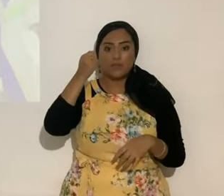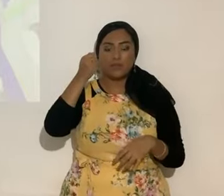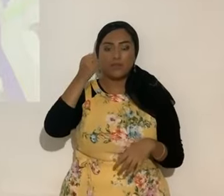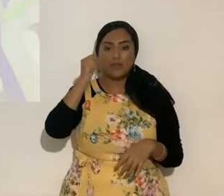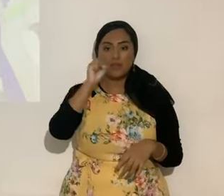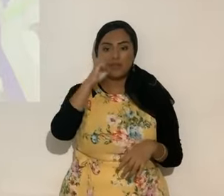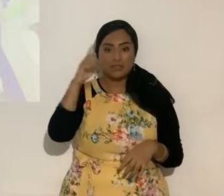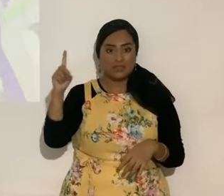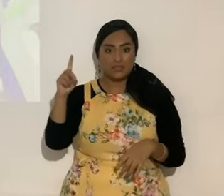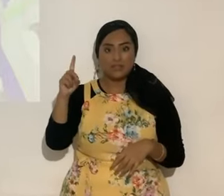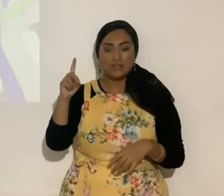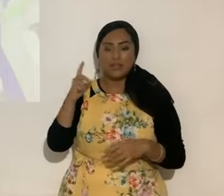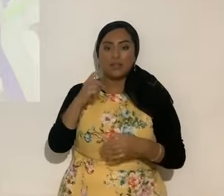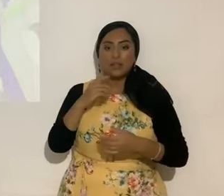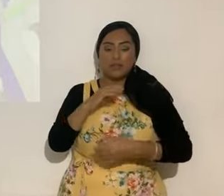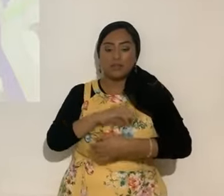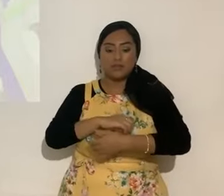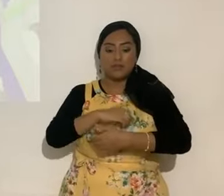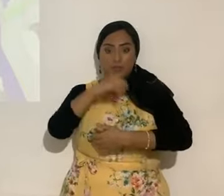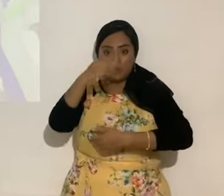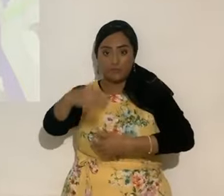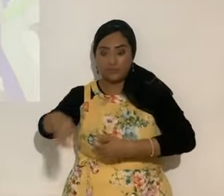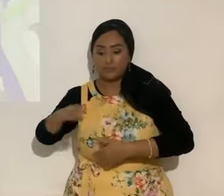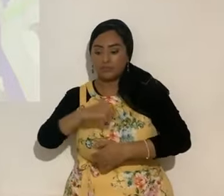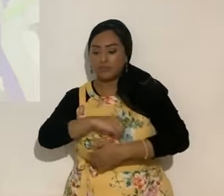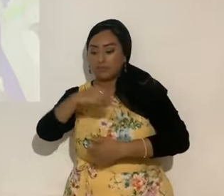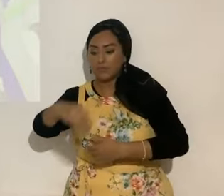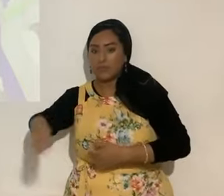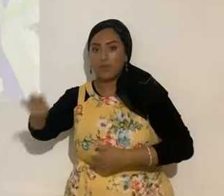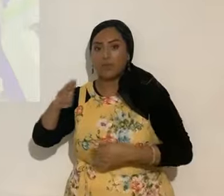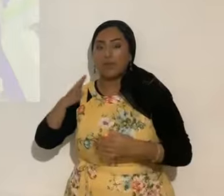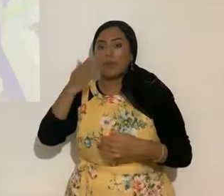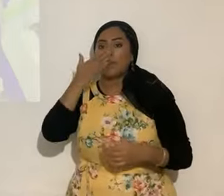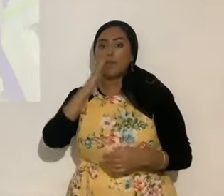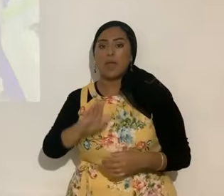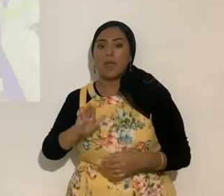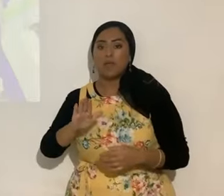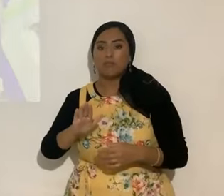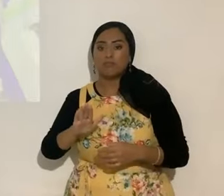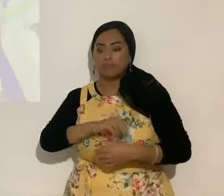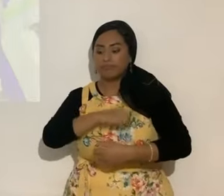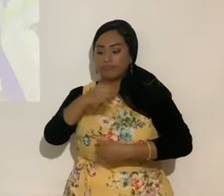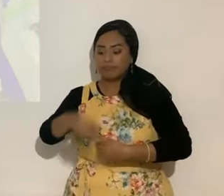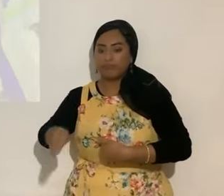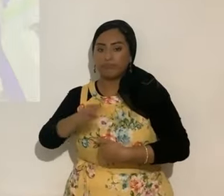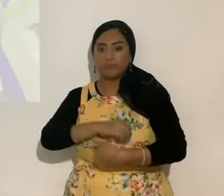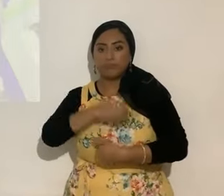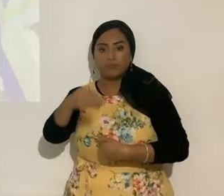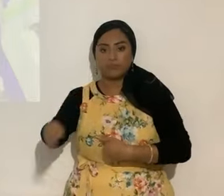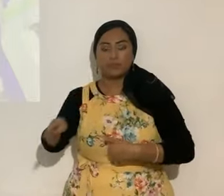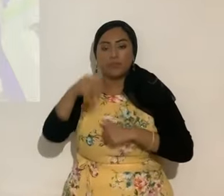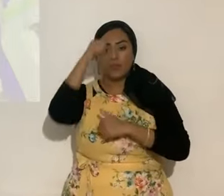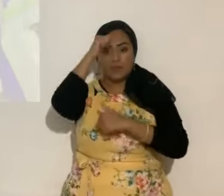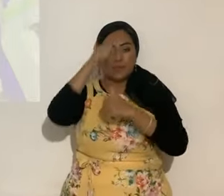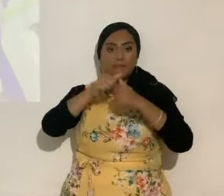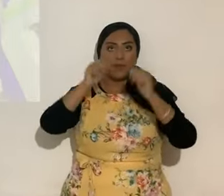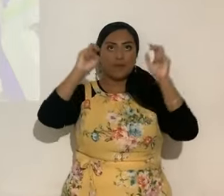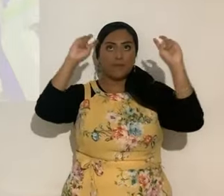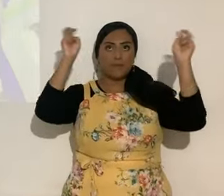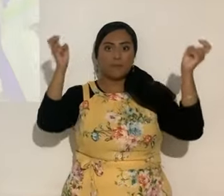de tener semilla buena, que es la palabra del Eterno, siembra maldad, y eso va a cosechar. Recuerden el tema que